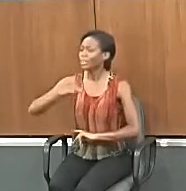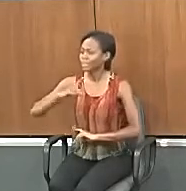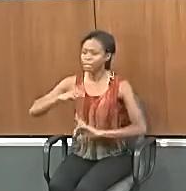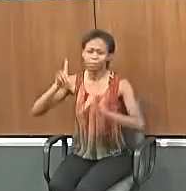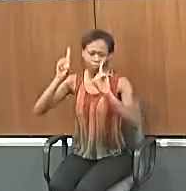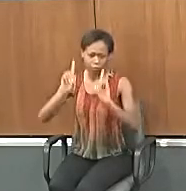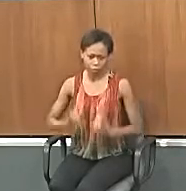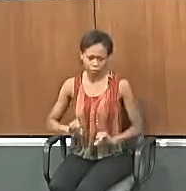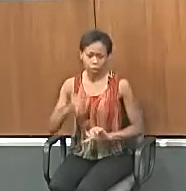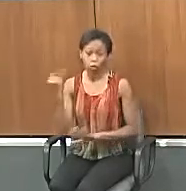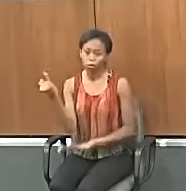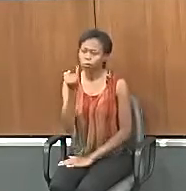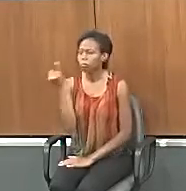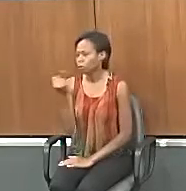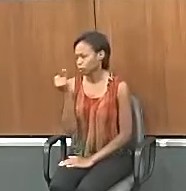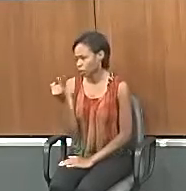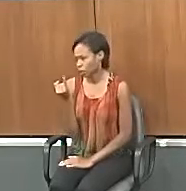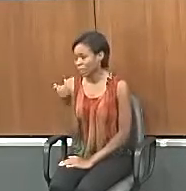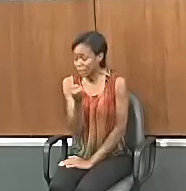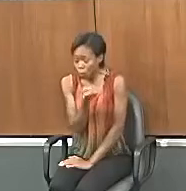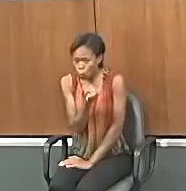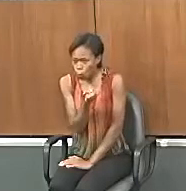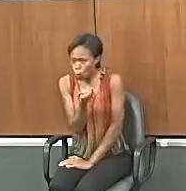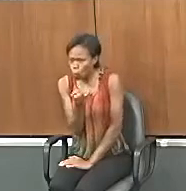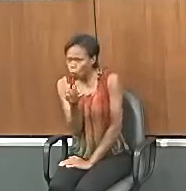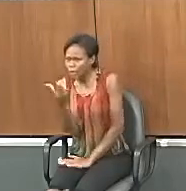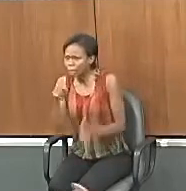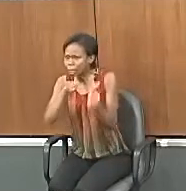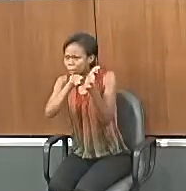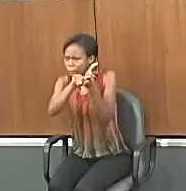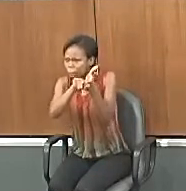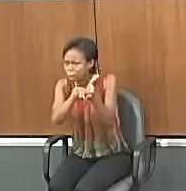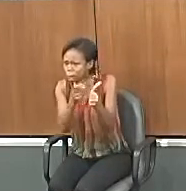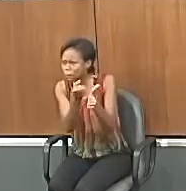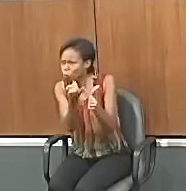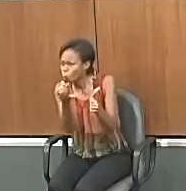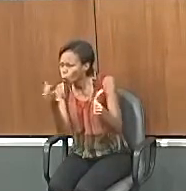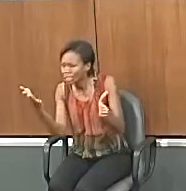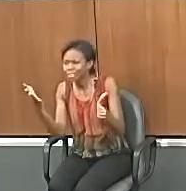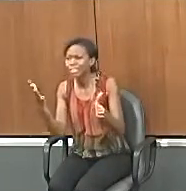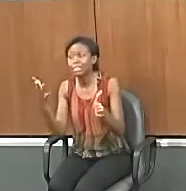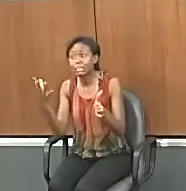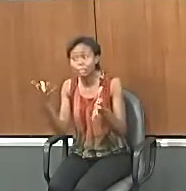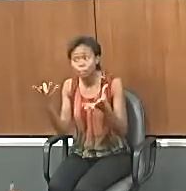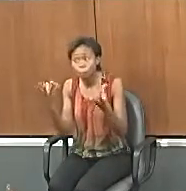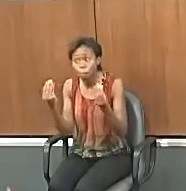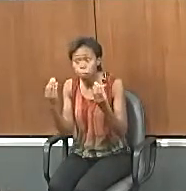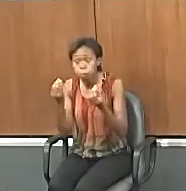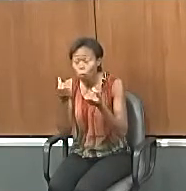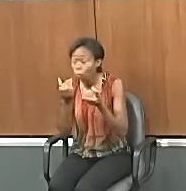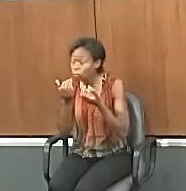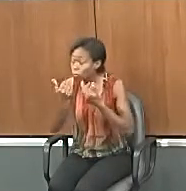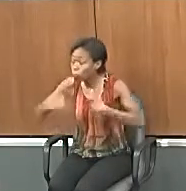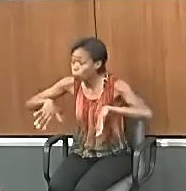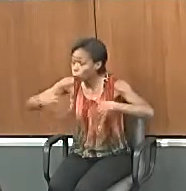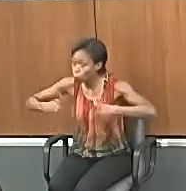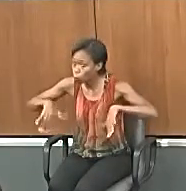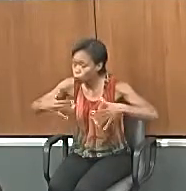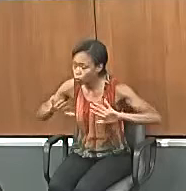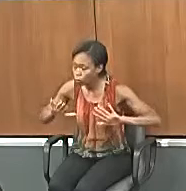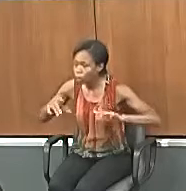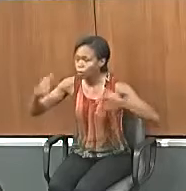esses números são muito fortes e é preciso que a sociedade tem os olhos voltados